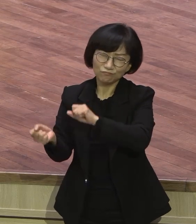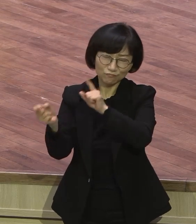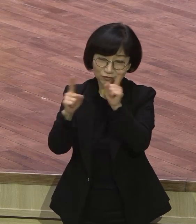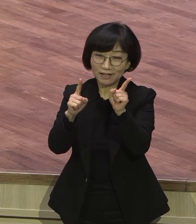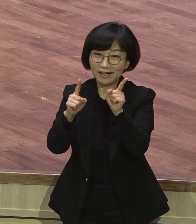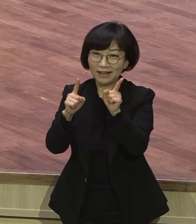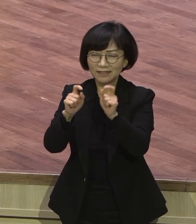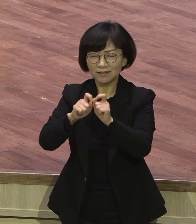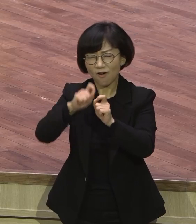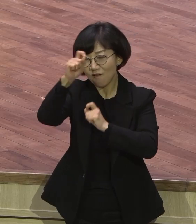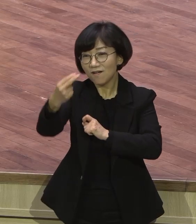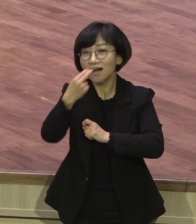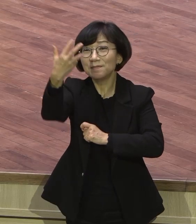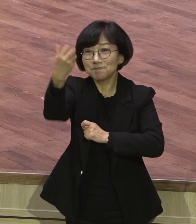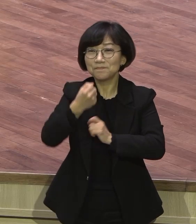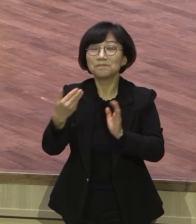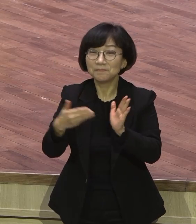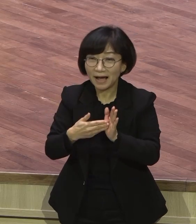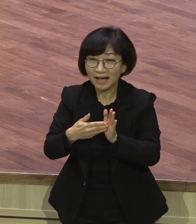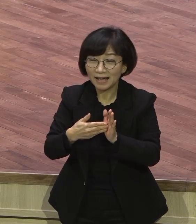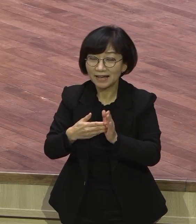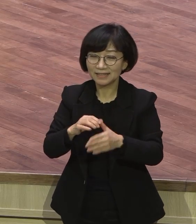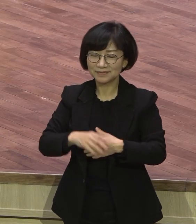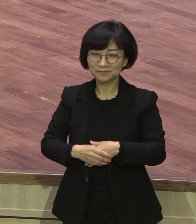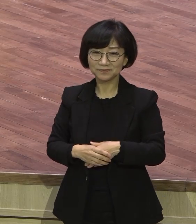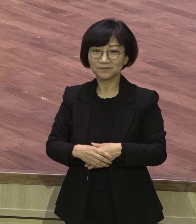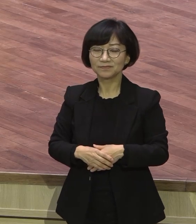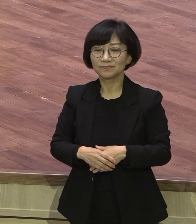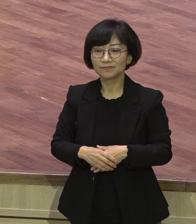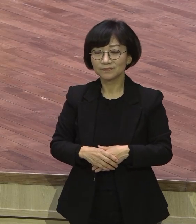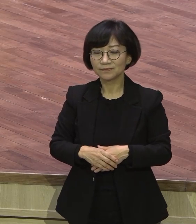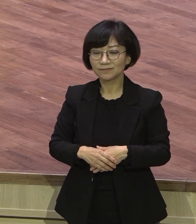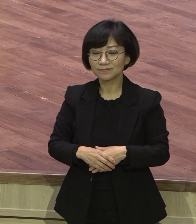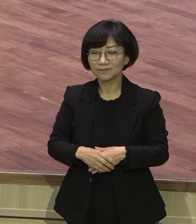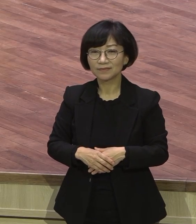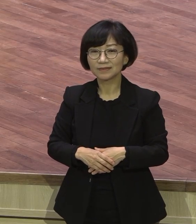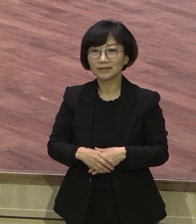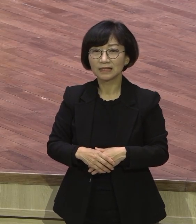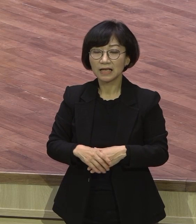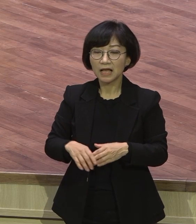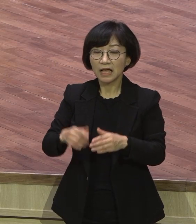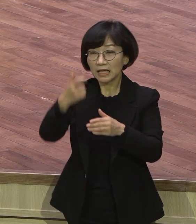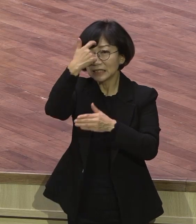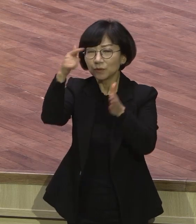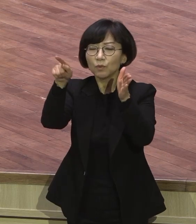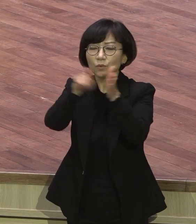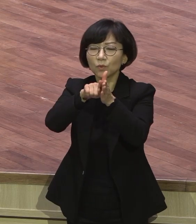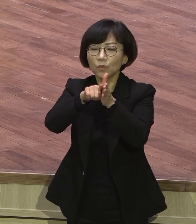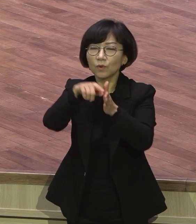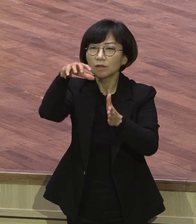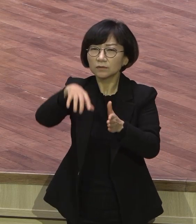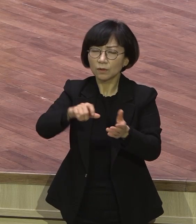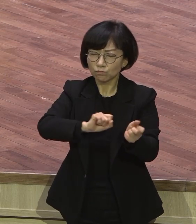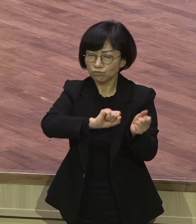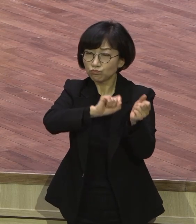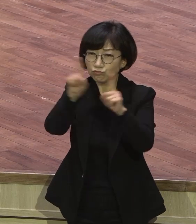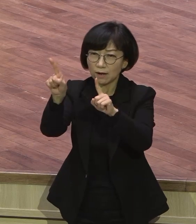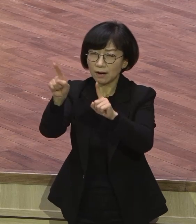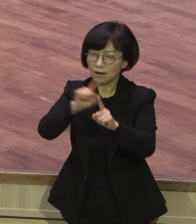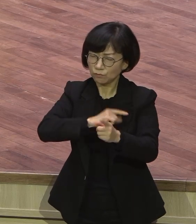부활이 중요하여 부활이 없으면 기독교 있을 필요도 없으요 부활이 부활이 가장 키기 때문에 부활 영원한